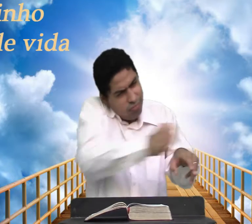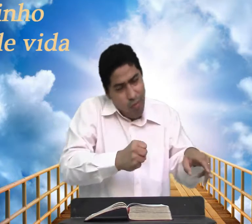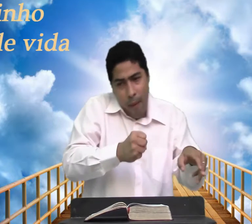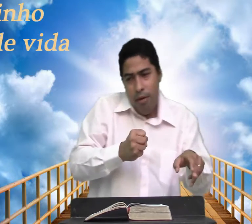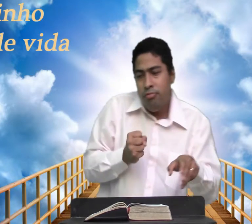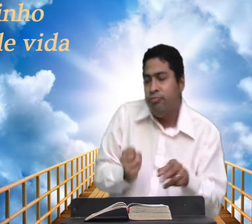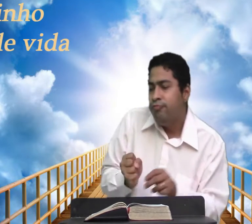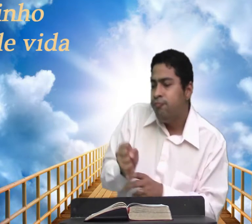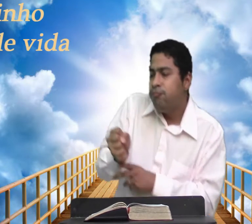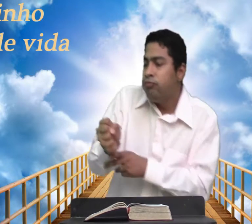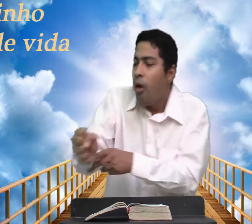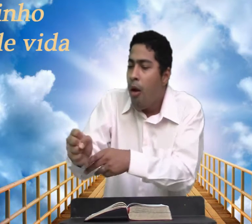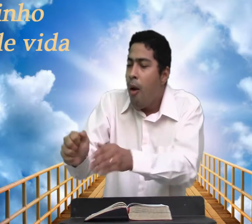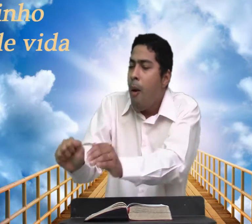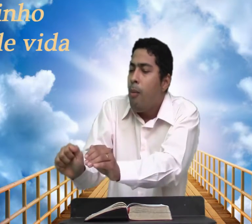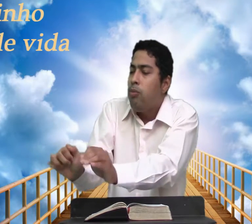forma e cria esta mulher.